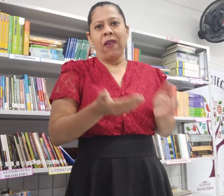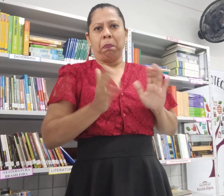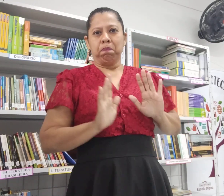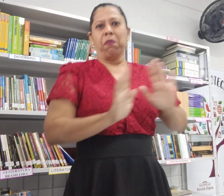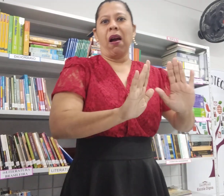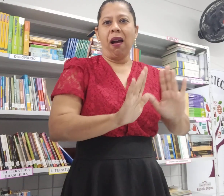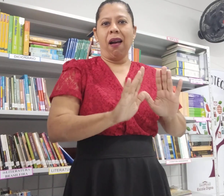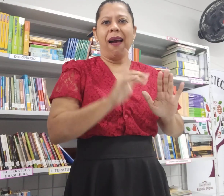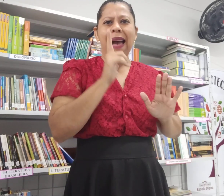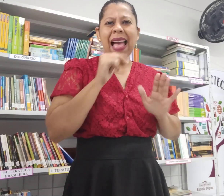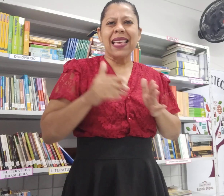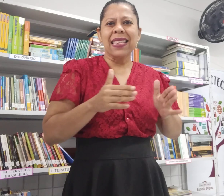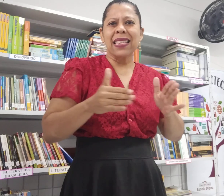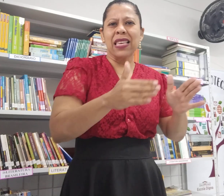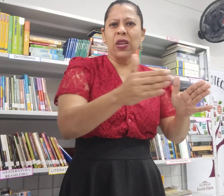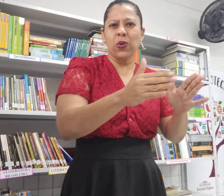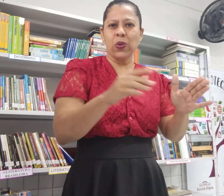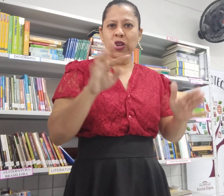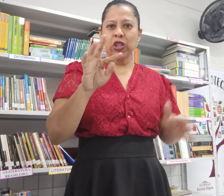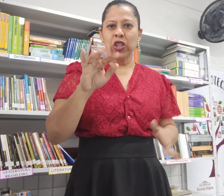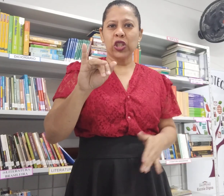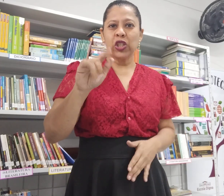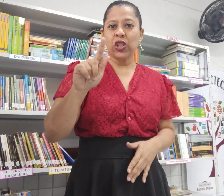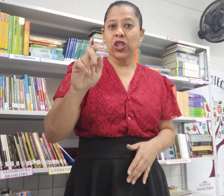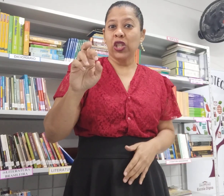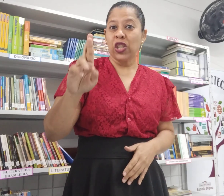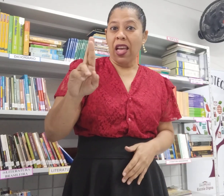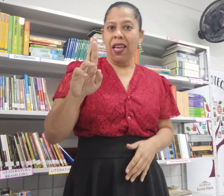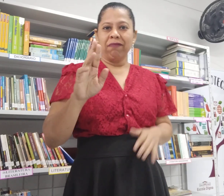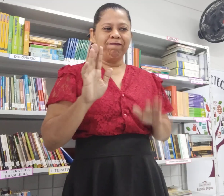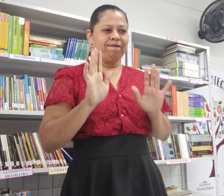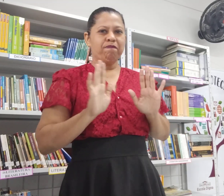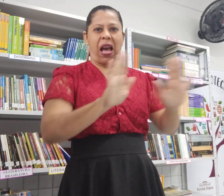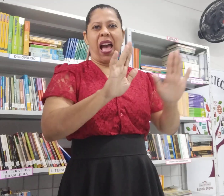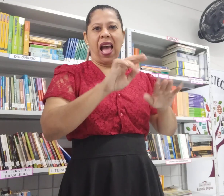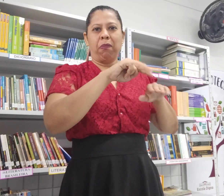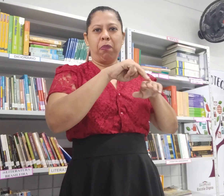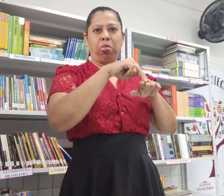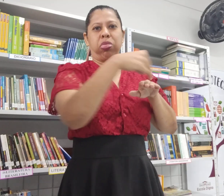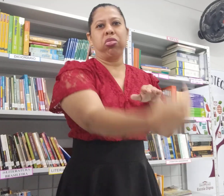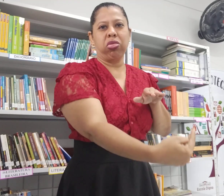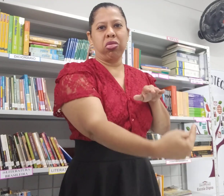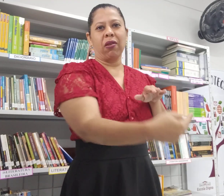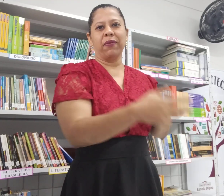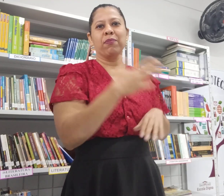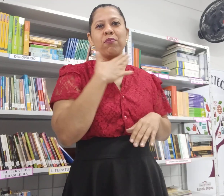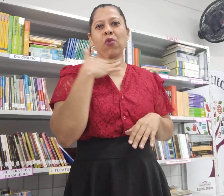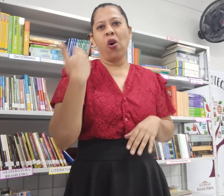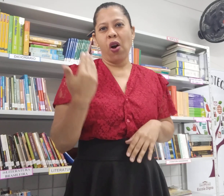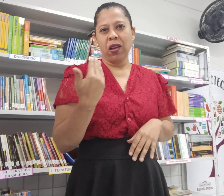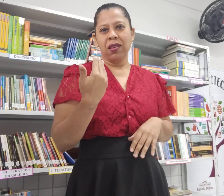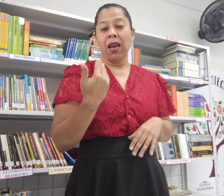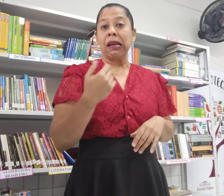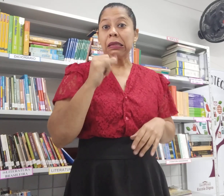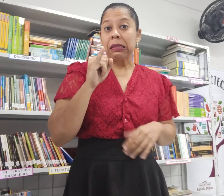rios, como no rio Tíger. Então, só se salvavam aqueles que do rio conseguiam